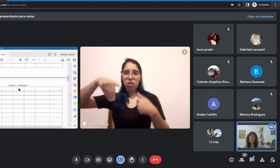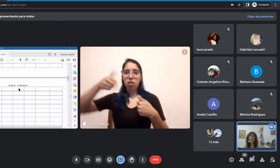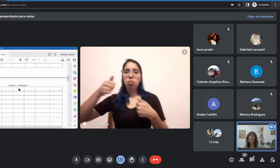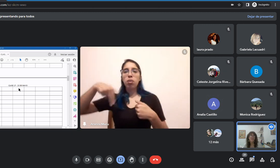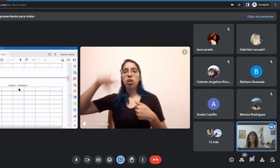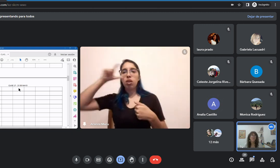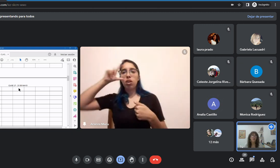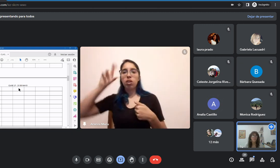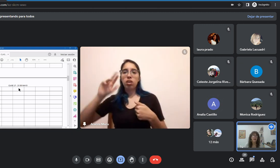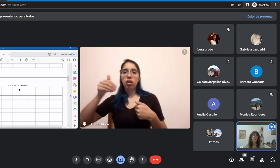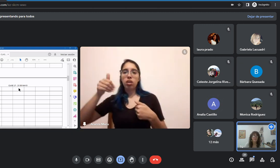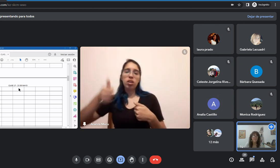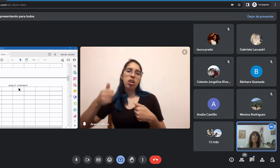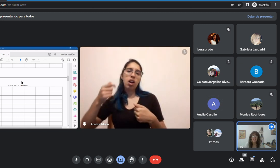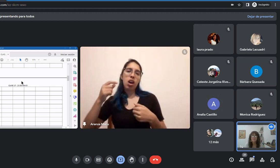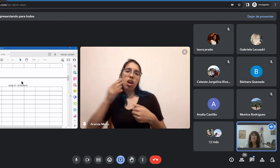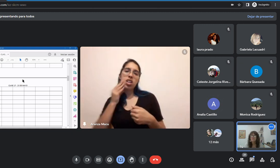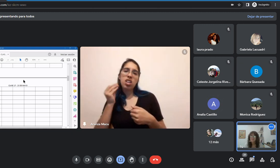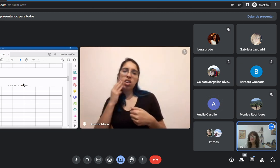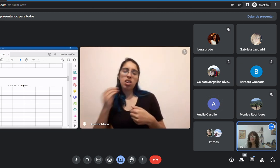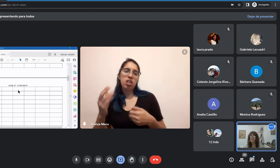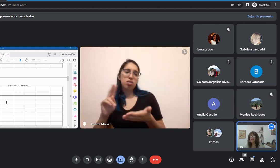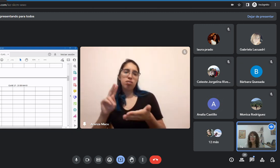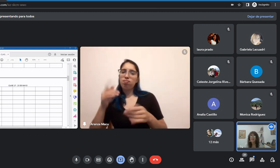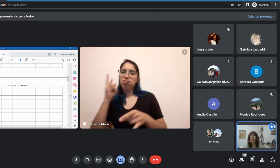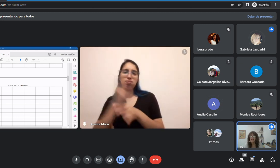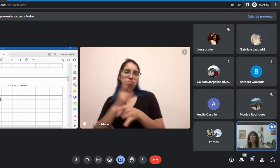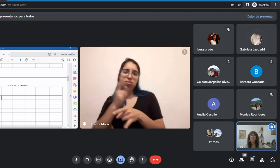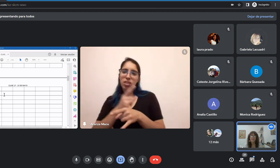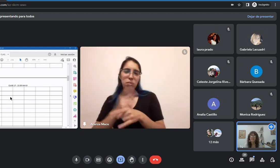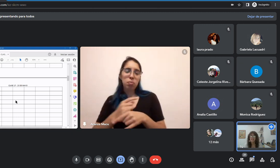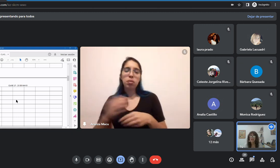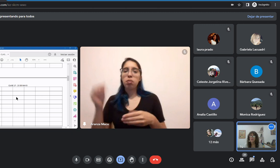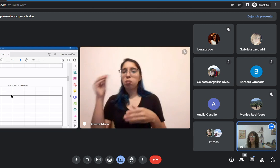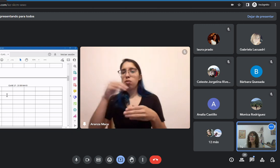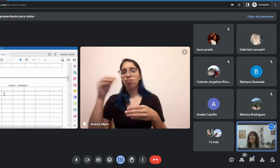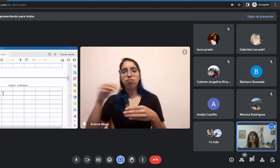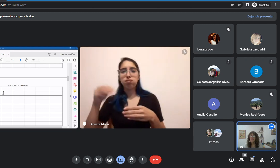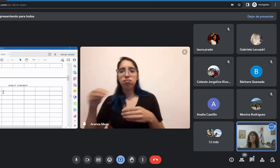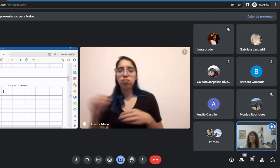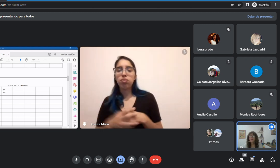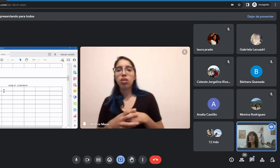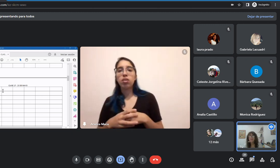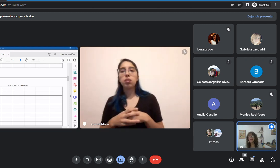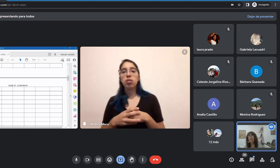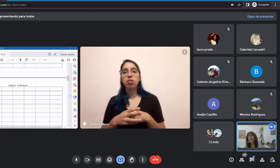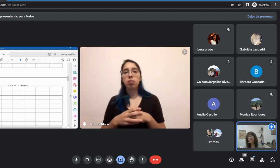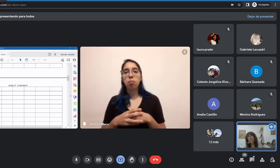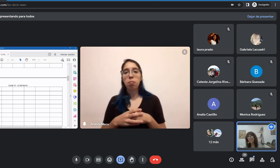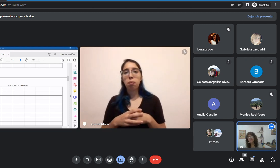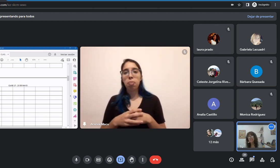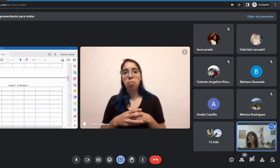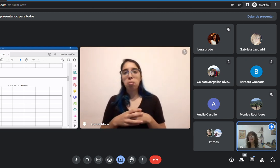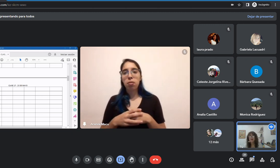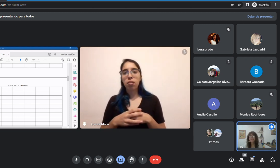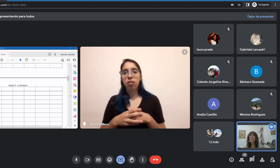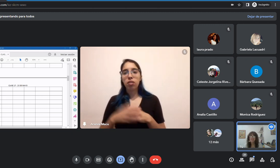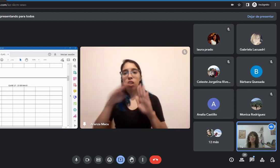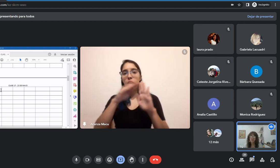manera, de forma, ¿sí? Digital, de manera digital. Bueno, esta palabra lead tiene